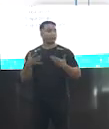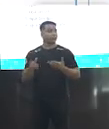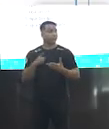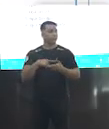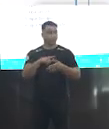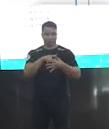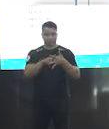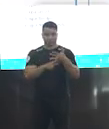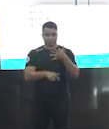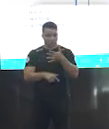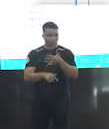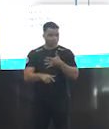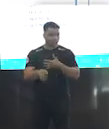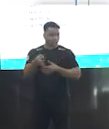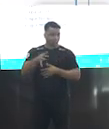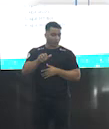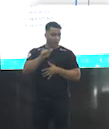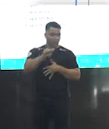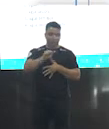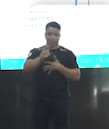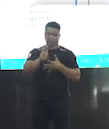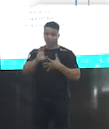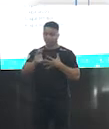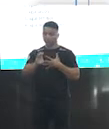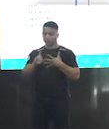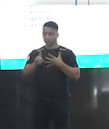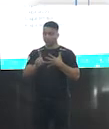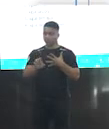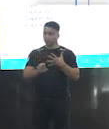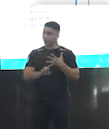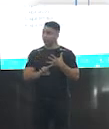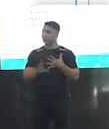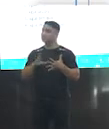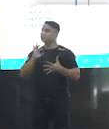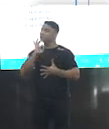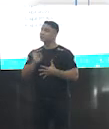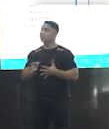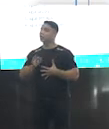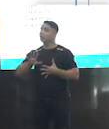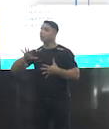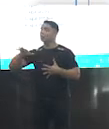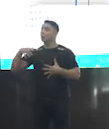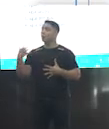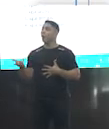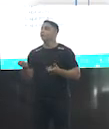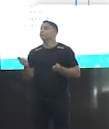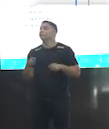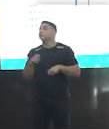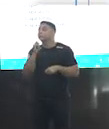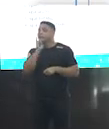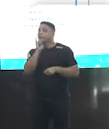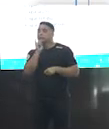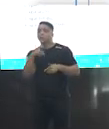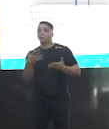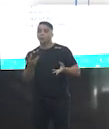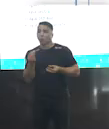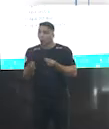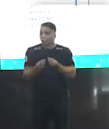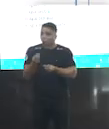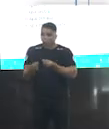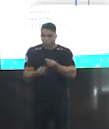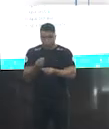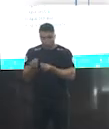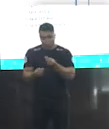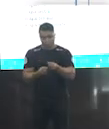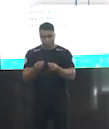as alternativas possíveis para o tratamento, é apropriado